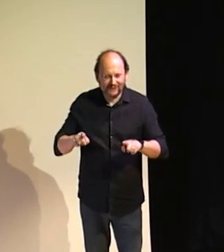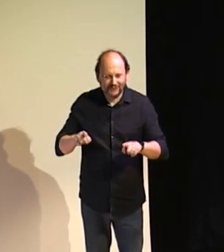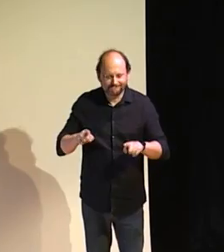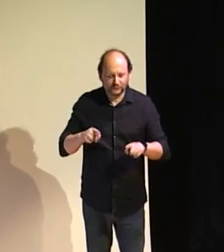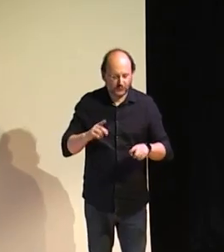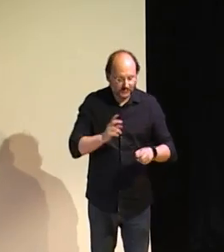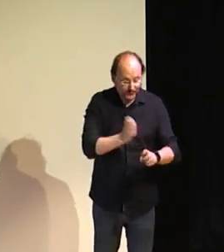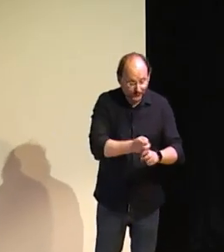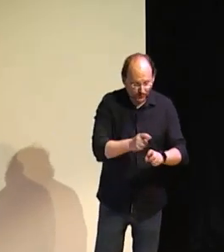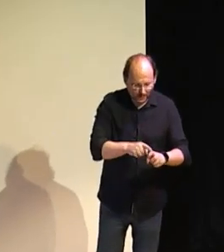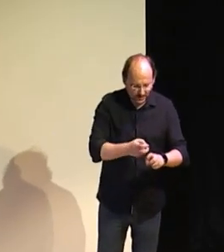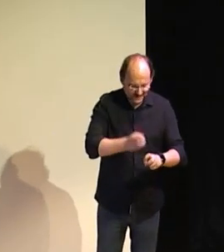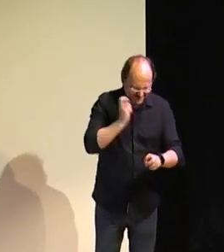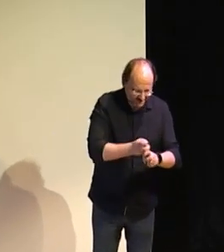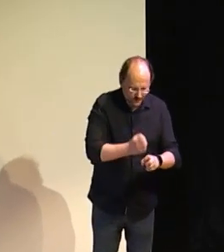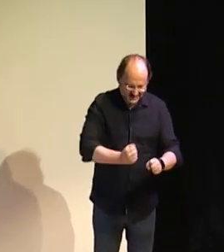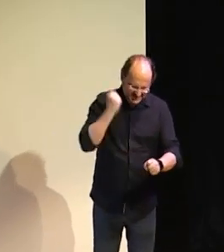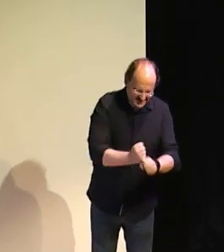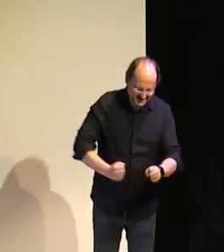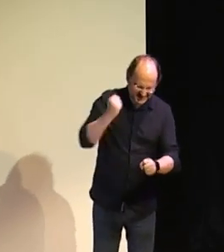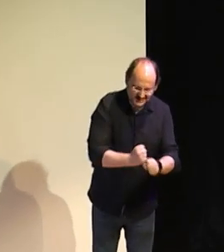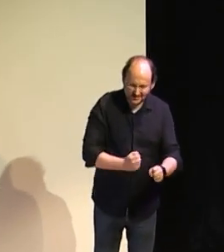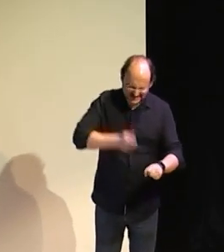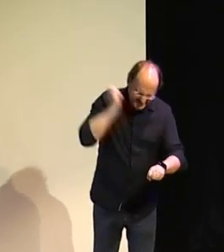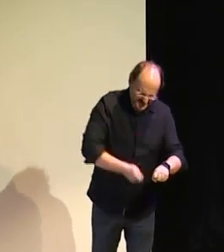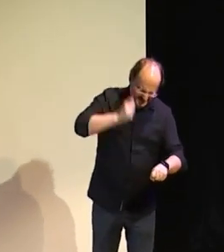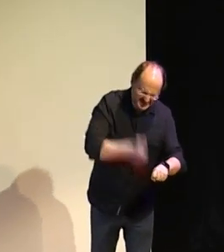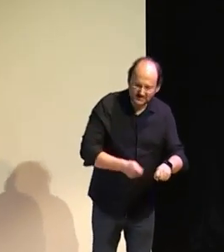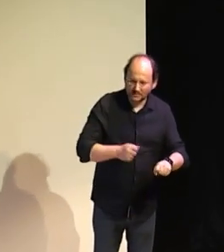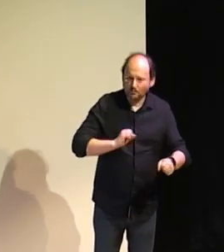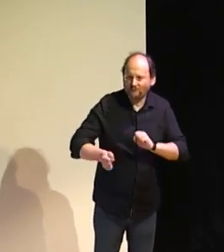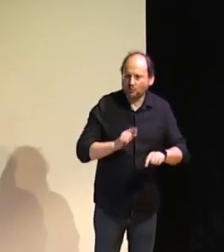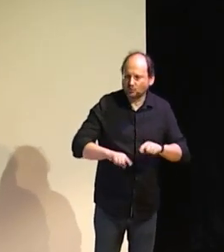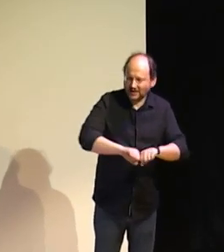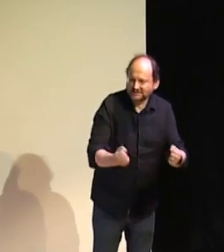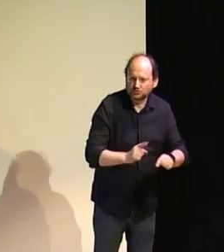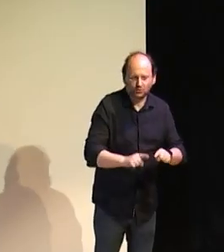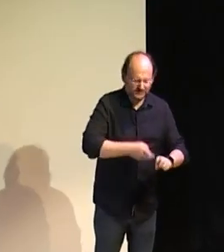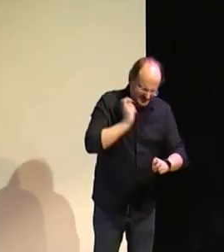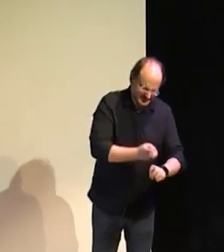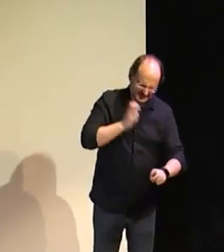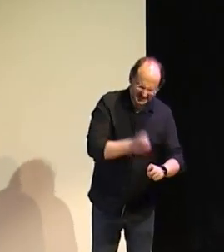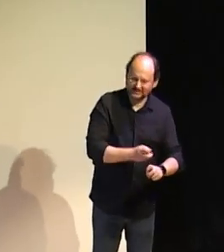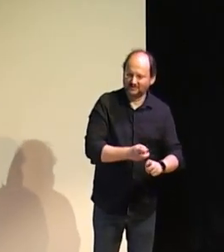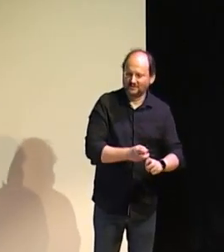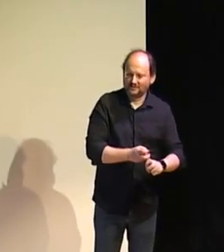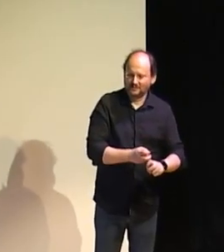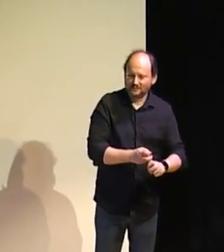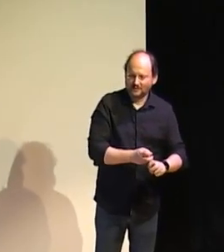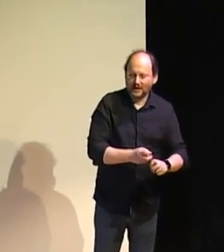là, c'était la notion de dureté d'un objet. Et il faut taper dessus fort pour le casser. En fait, c'est le